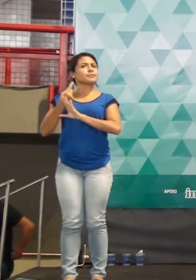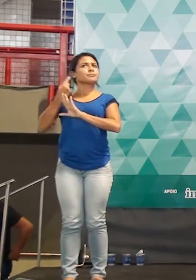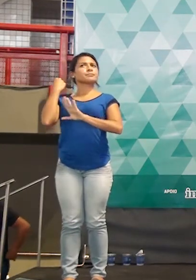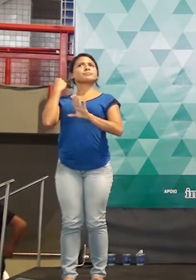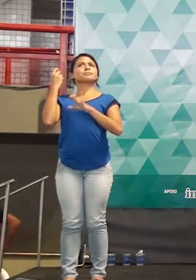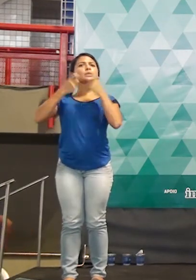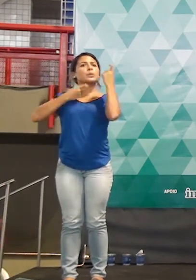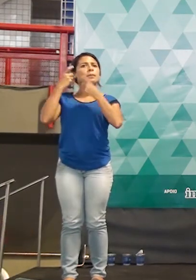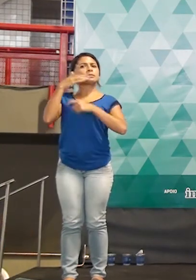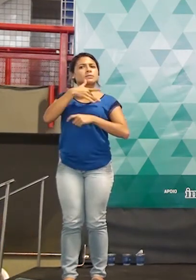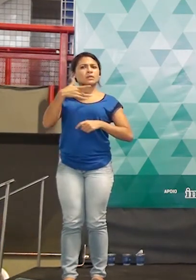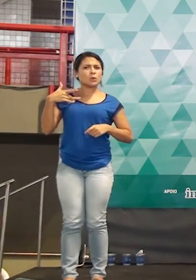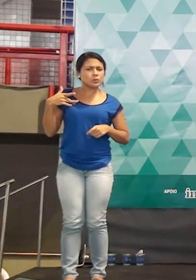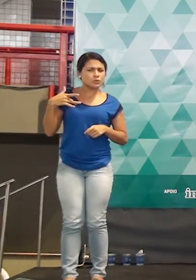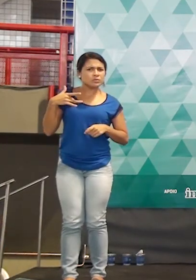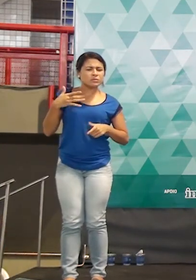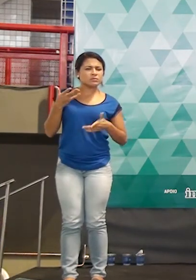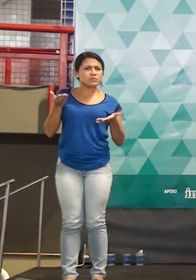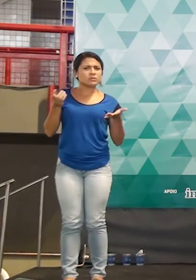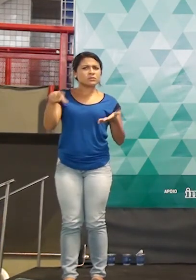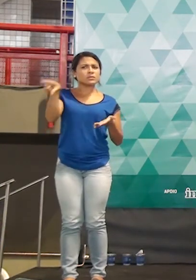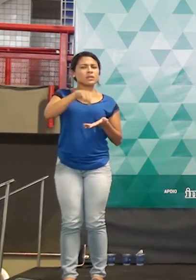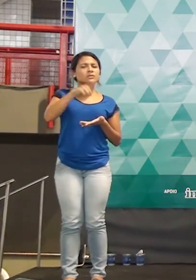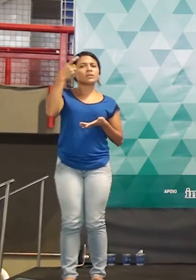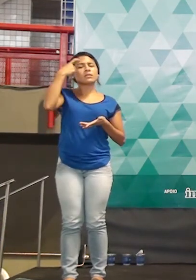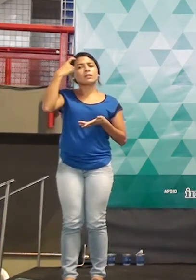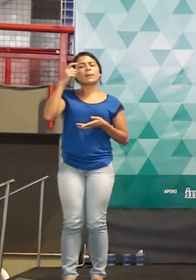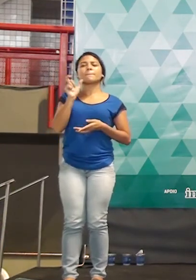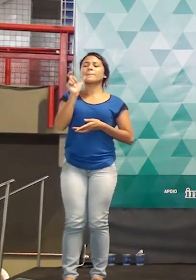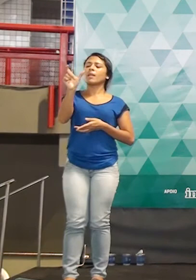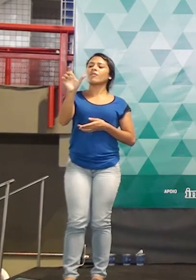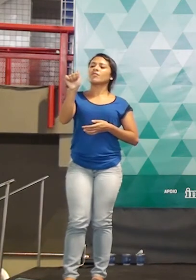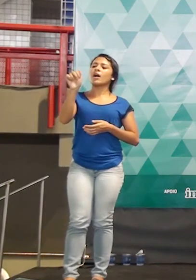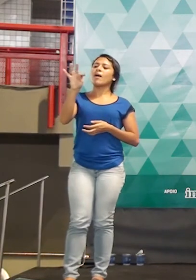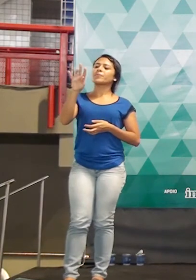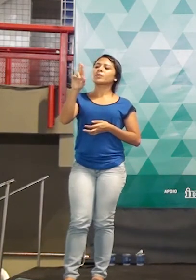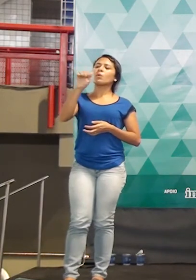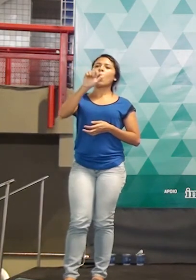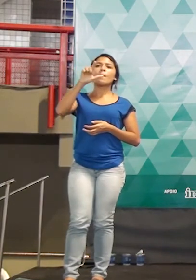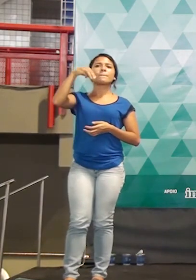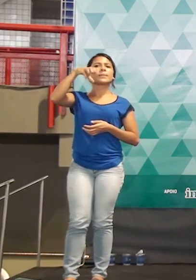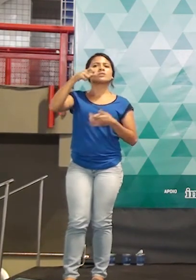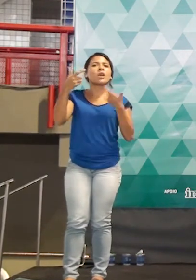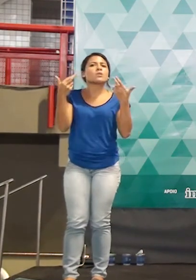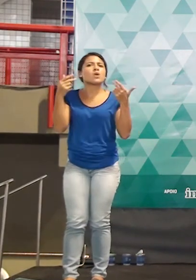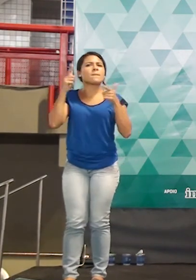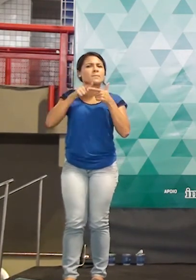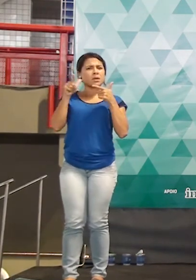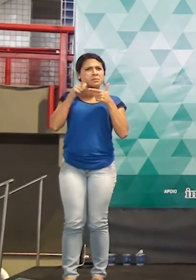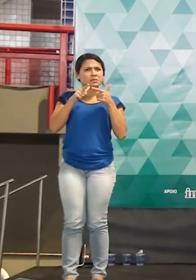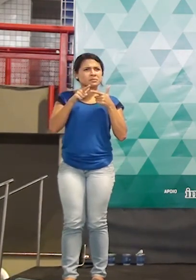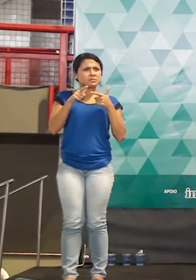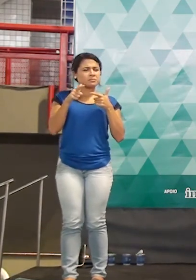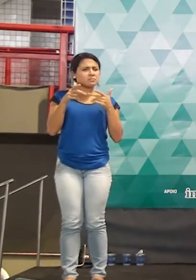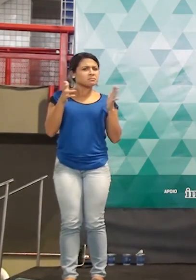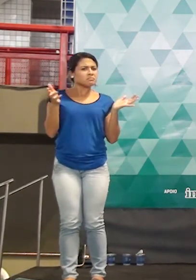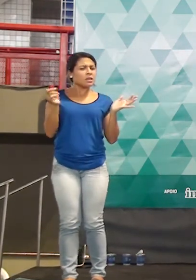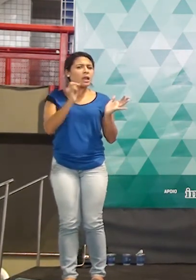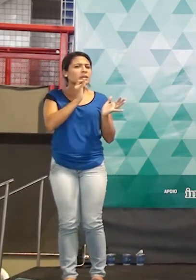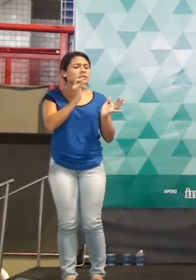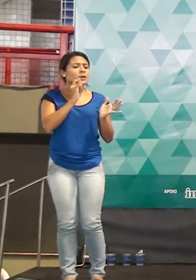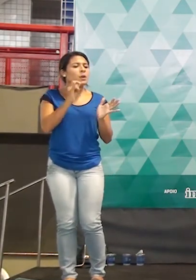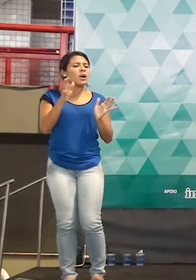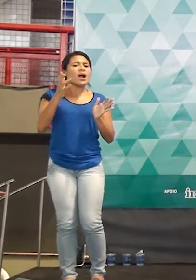saúde? Vocês compreendem que esse nome atualmente gera um problema? Basta você afirmar, tire